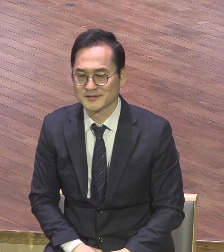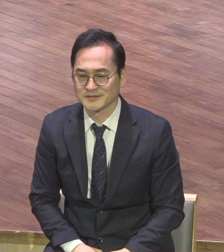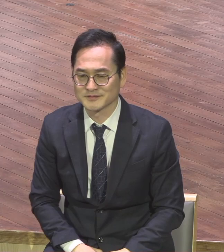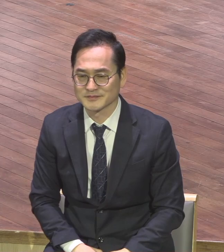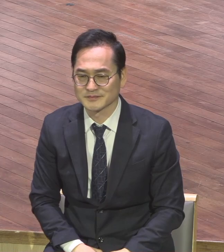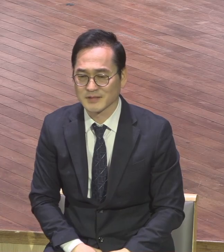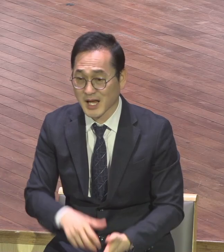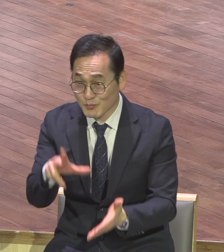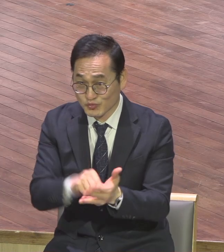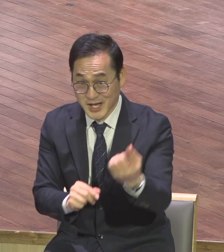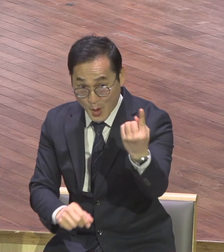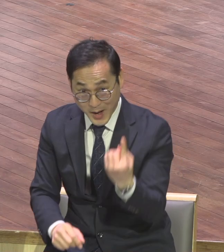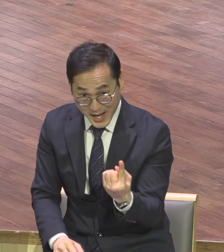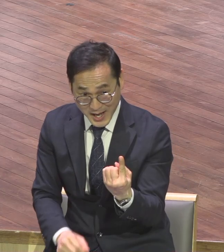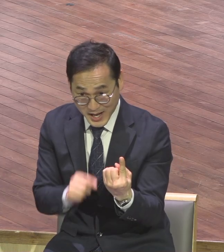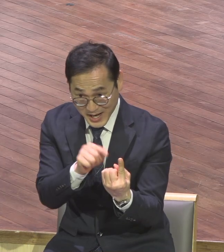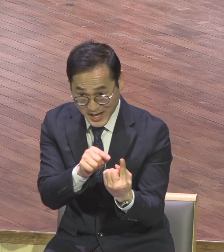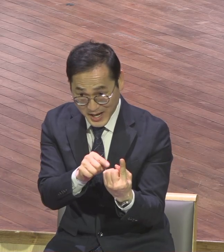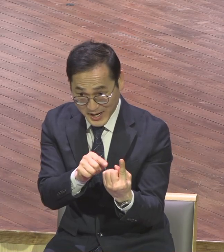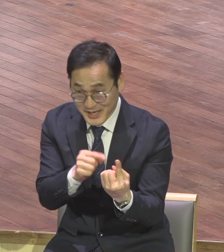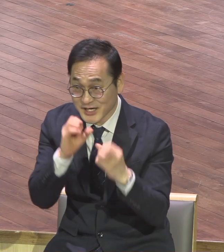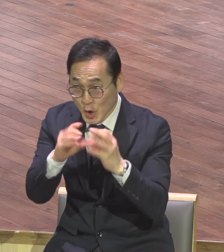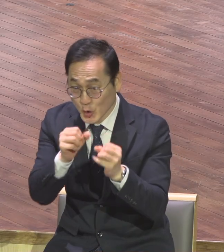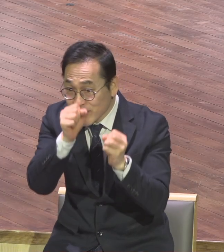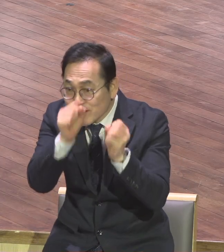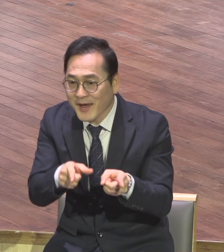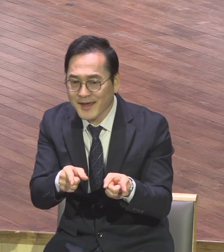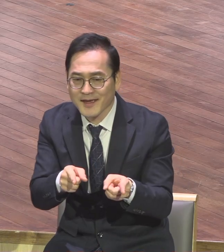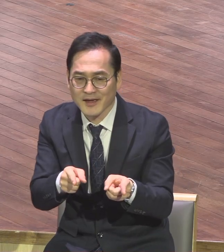문제가 왔을 때 그것을 전도할 기회로 삼는다.